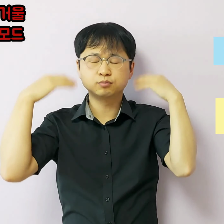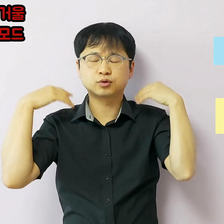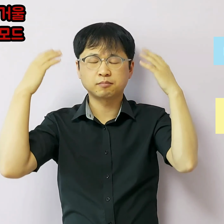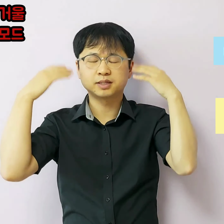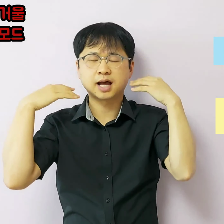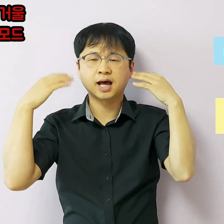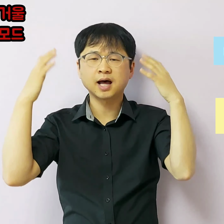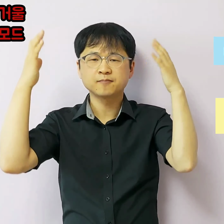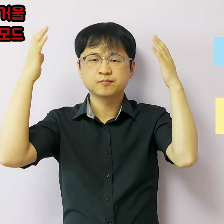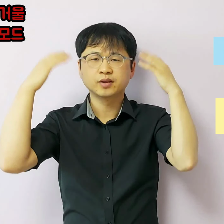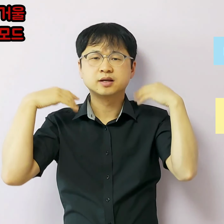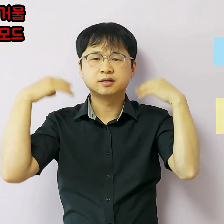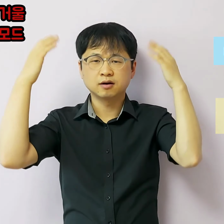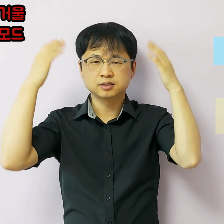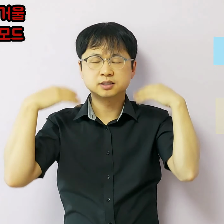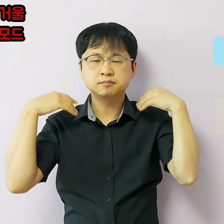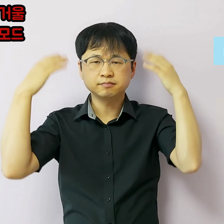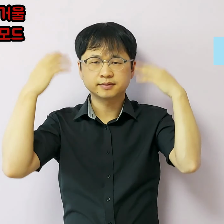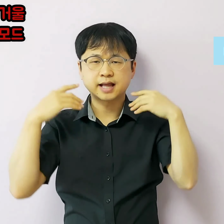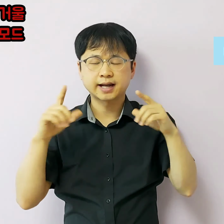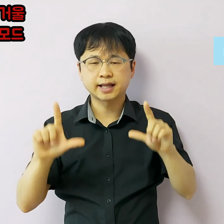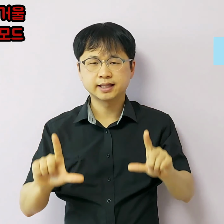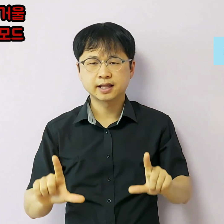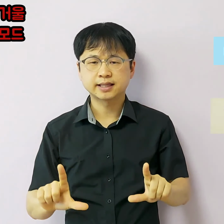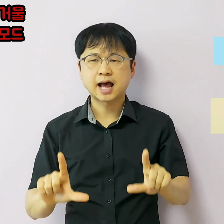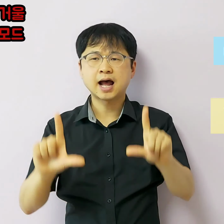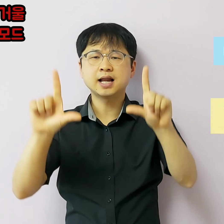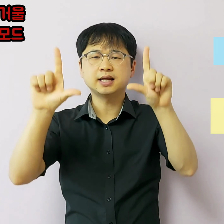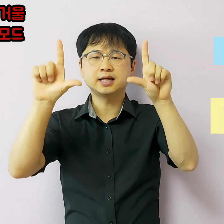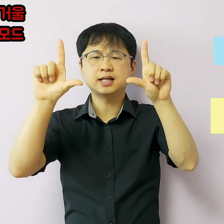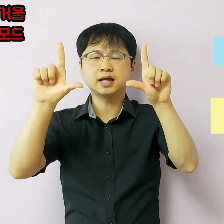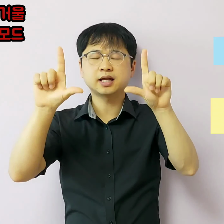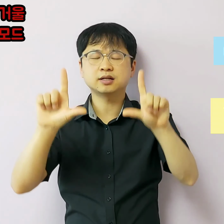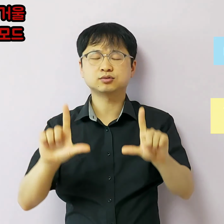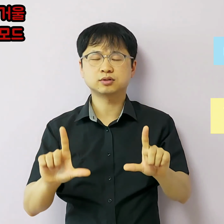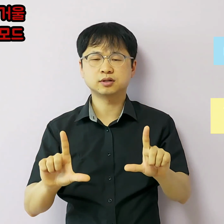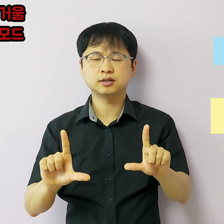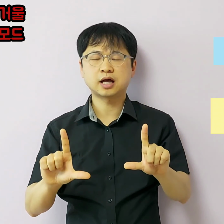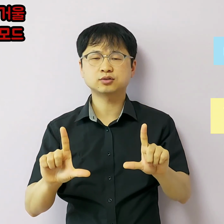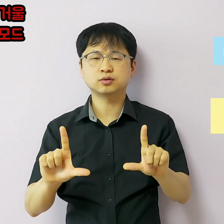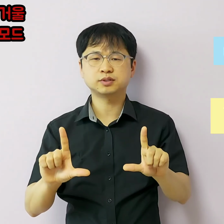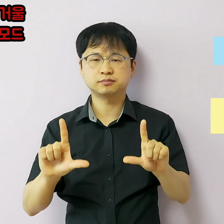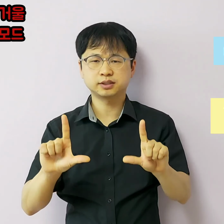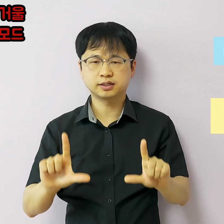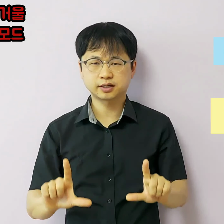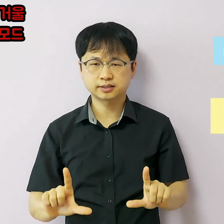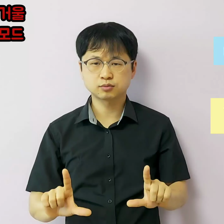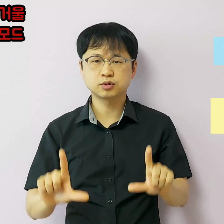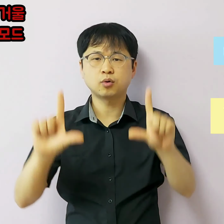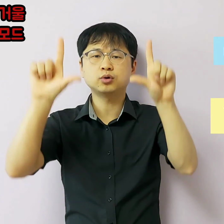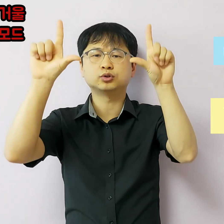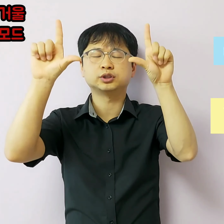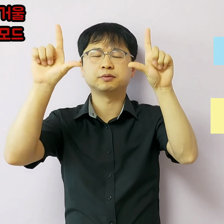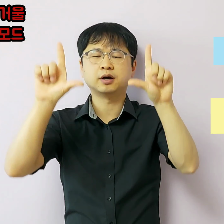여름도 됩니다. 여름, 날엔, 날일해라는 수어는 양손 엄지검지를 이렇게 해서 위로